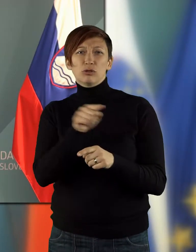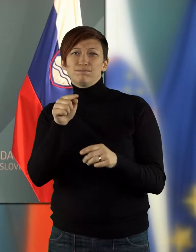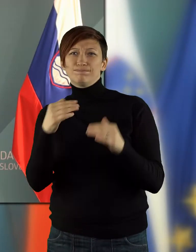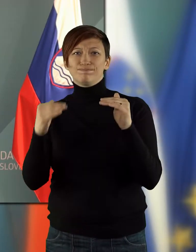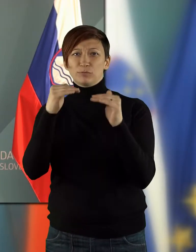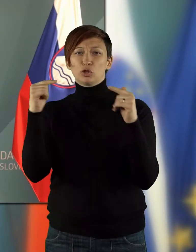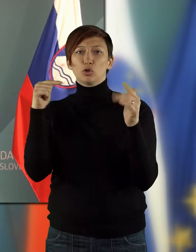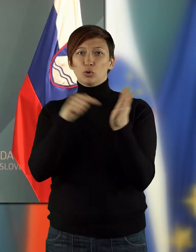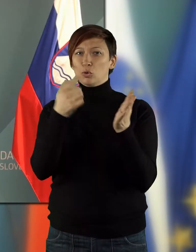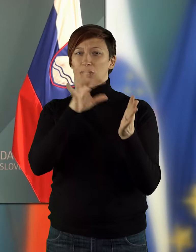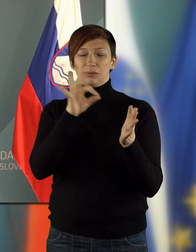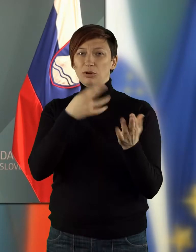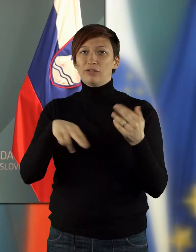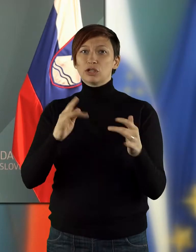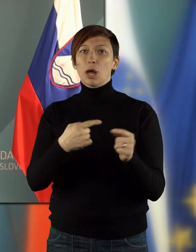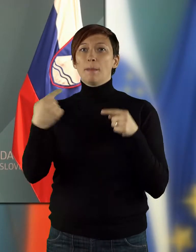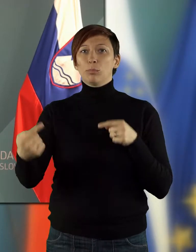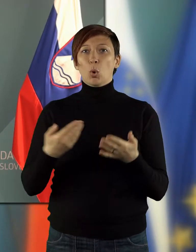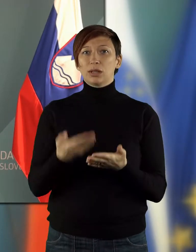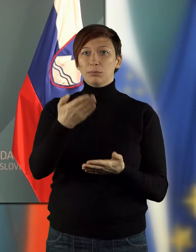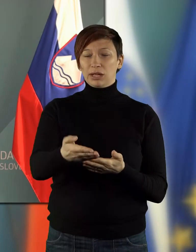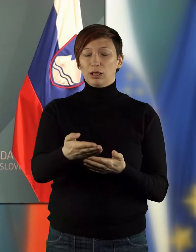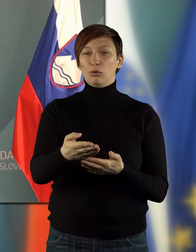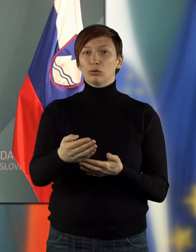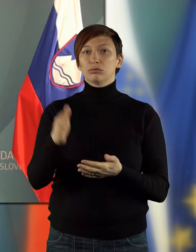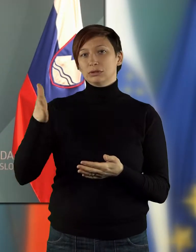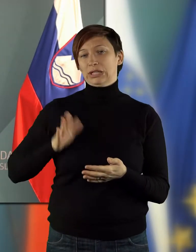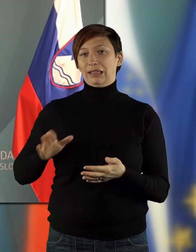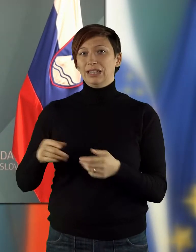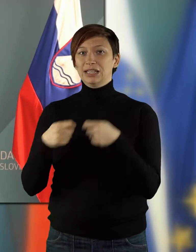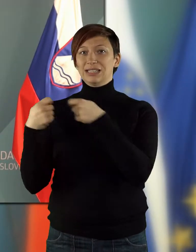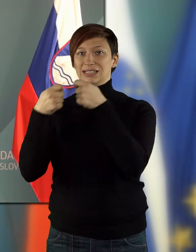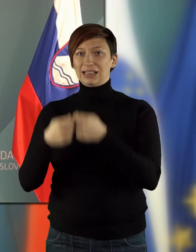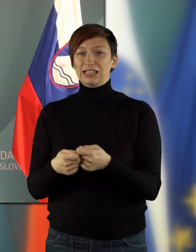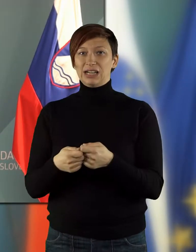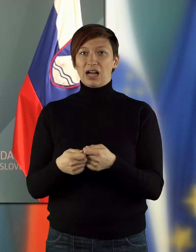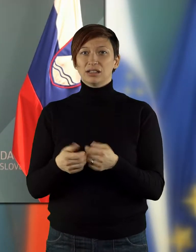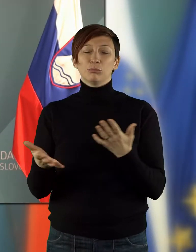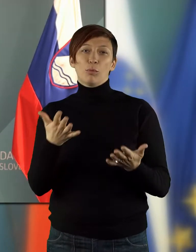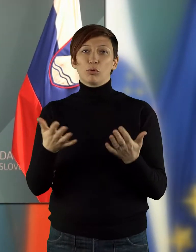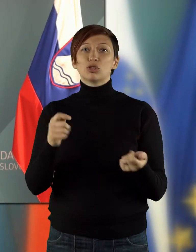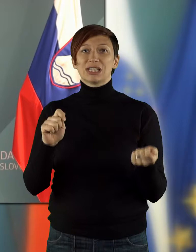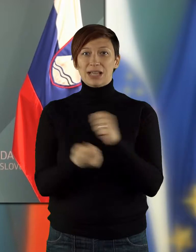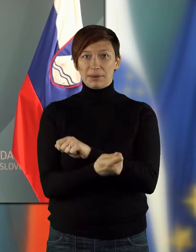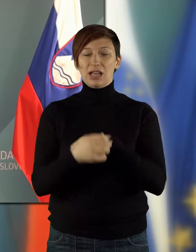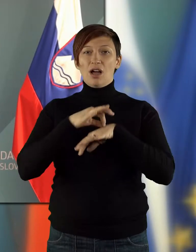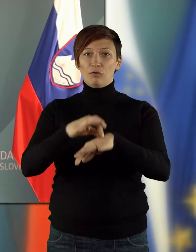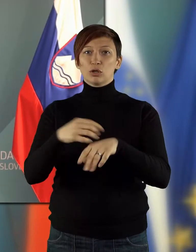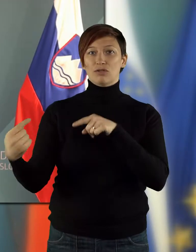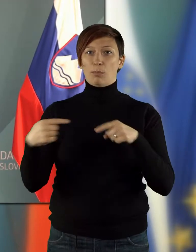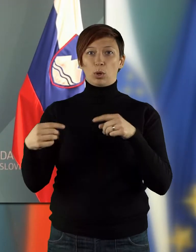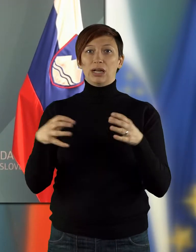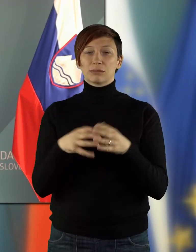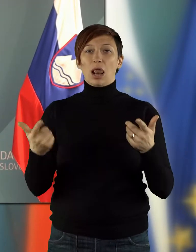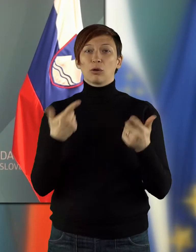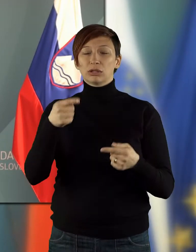celo do neke točke, kjer ni bilo več nekih protipredlogov strani sindikatov in je ocenil, da bi morda prav zamenjava v